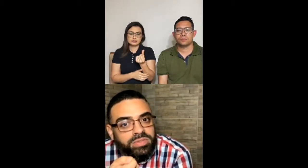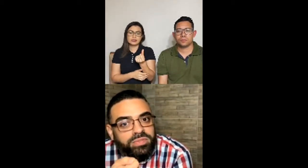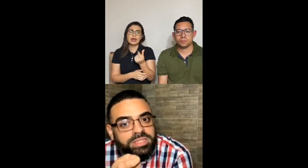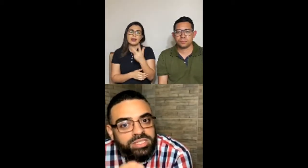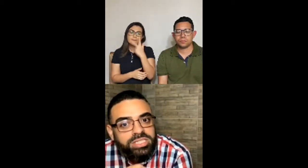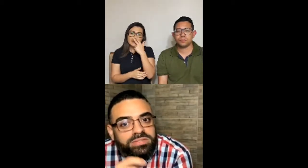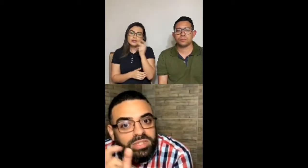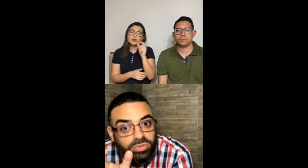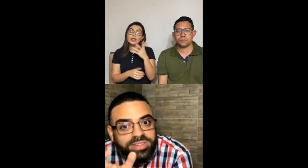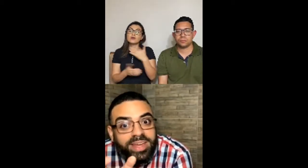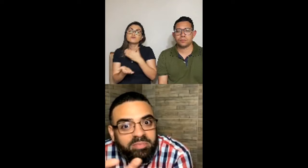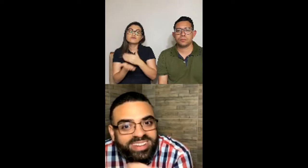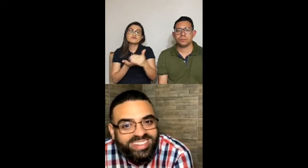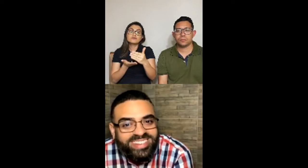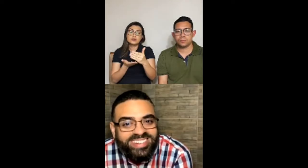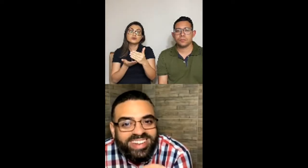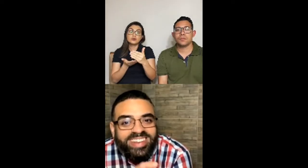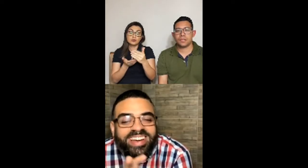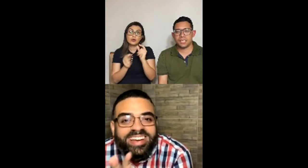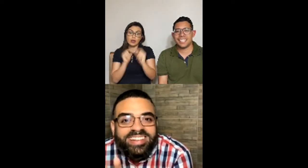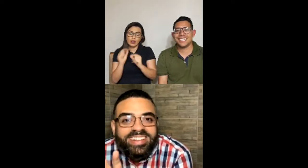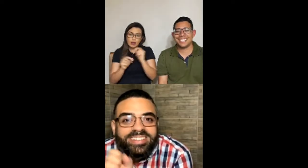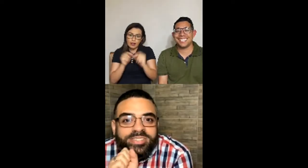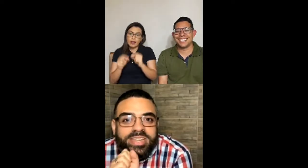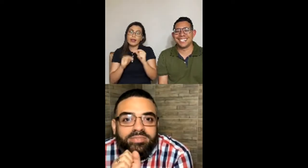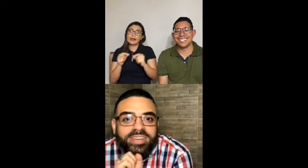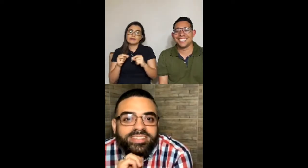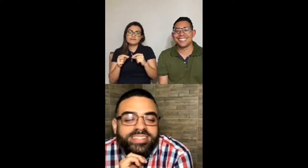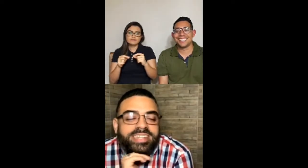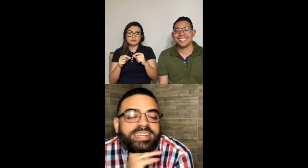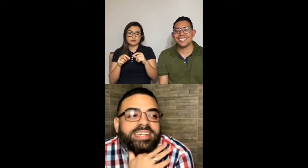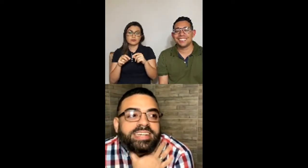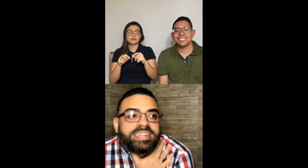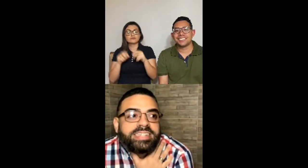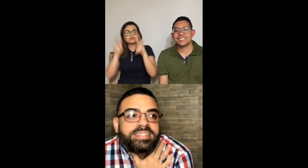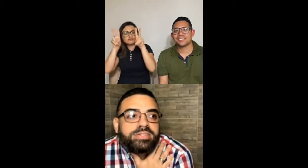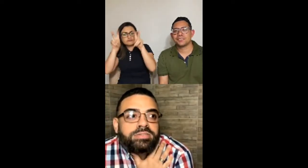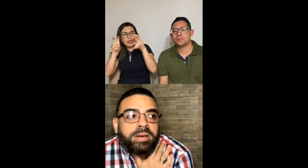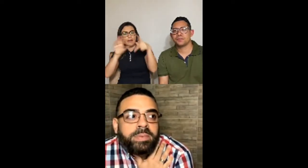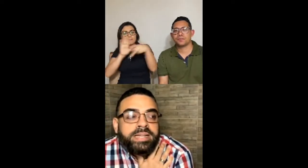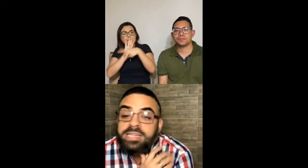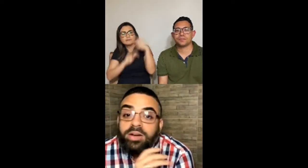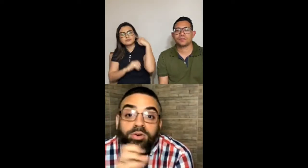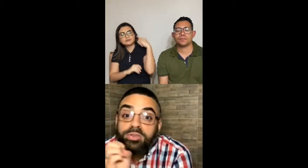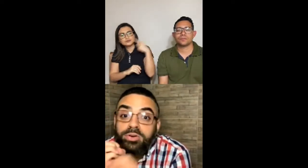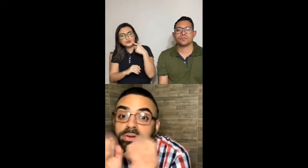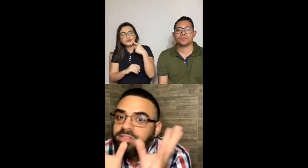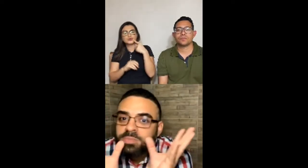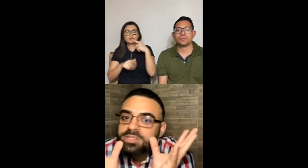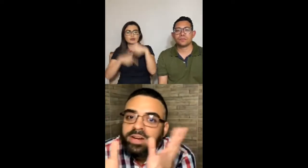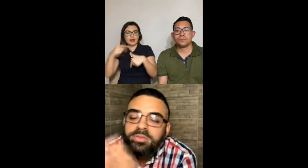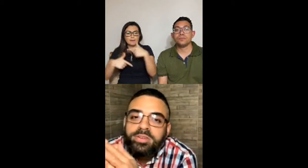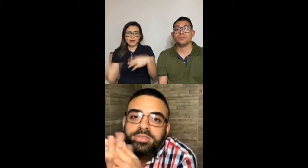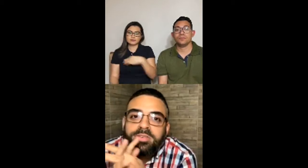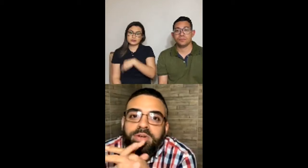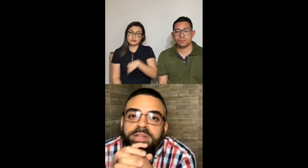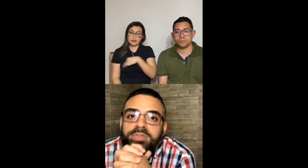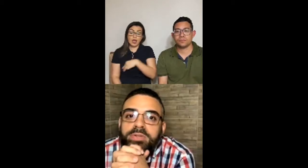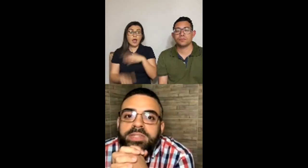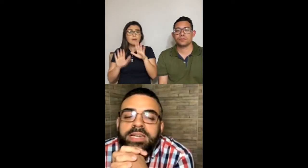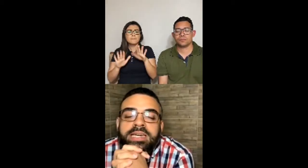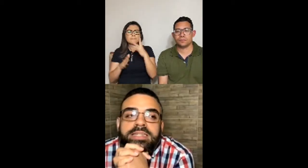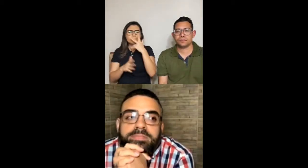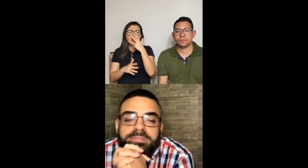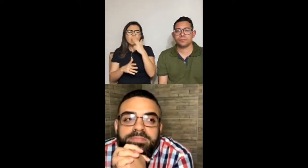essa intensidade de participação efetiva do tema, né? Nos eventos,